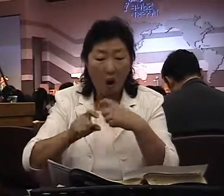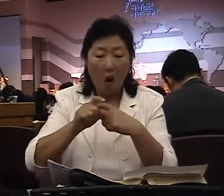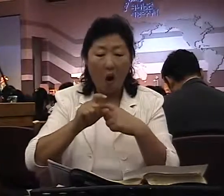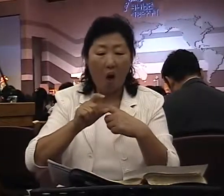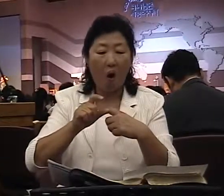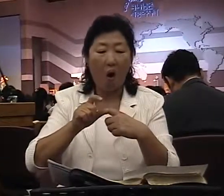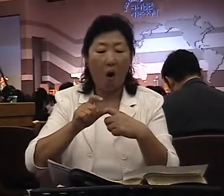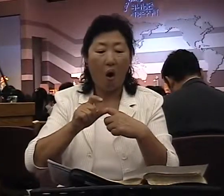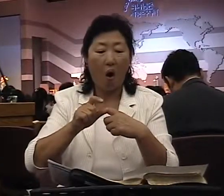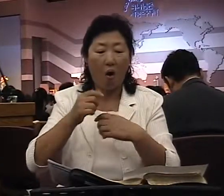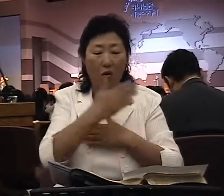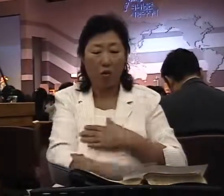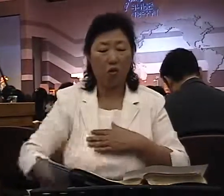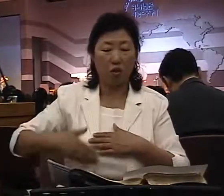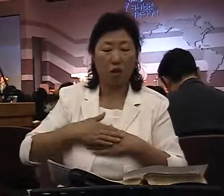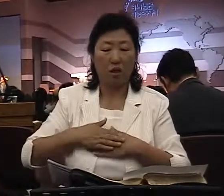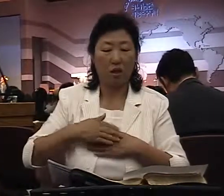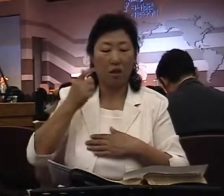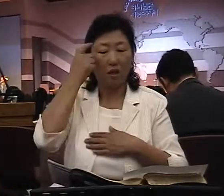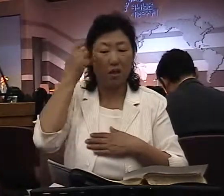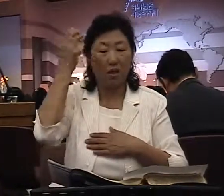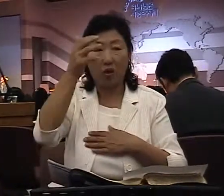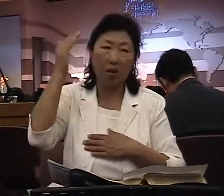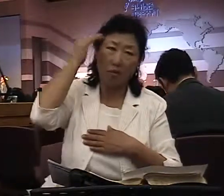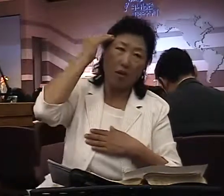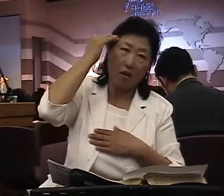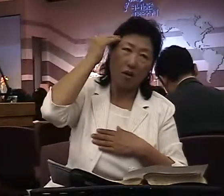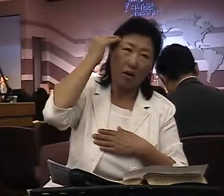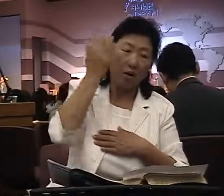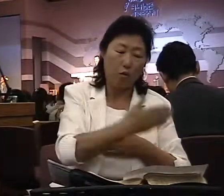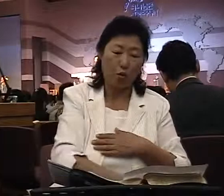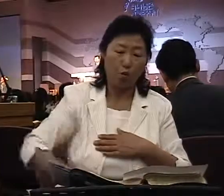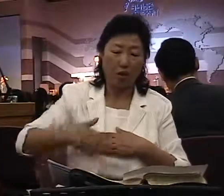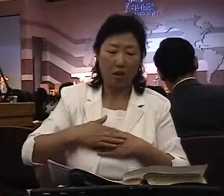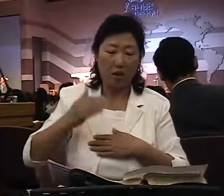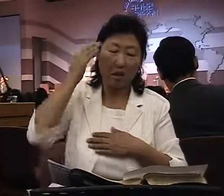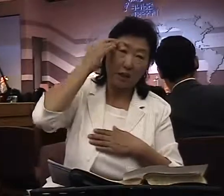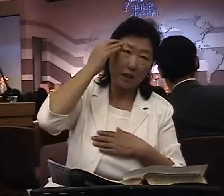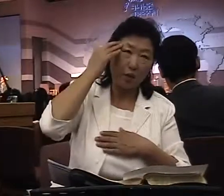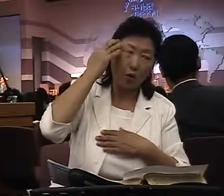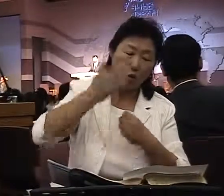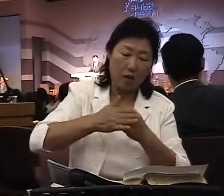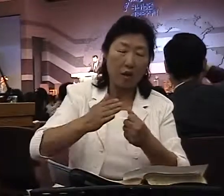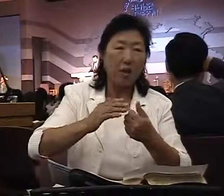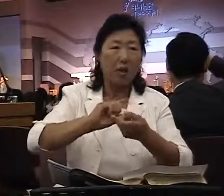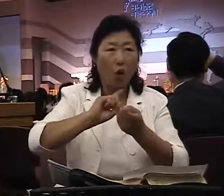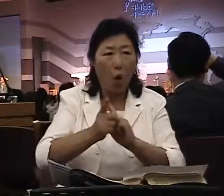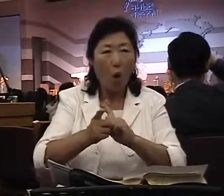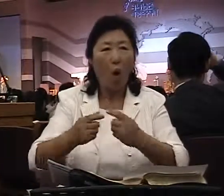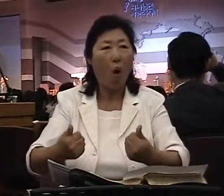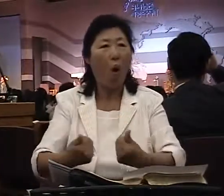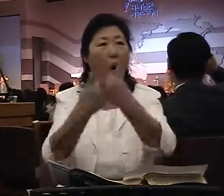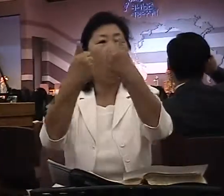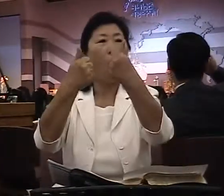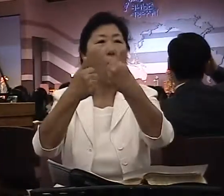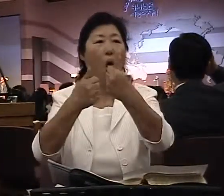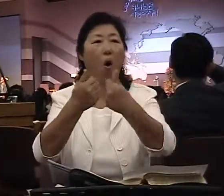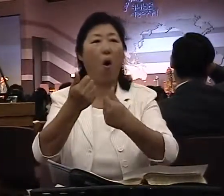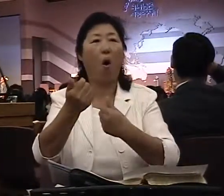소욕은 성령을 거스리고 성령의 소욕은 육체를 거스리나니 이 둘이 서로 대적함으로 너희의 원하는 것을 하지 못하게 하려